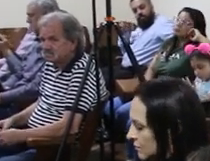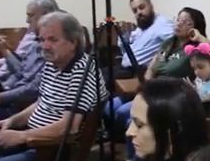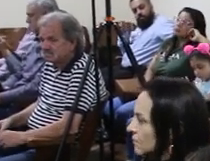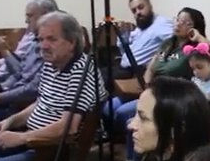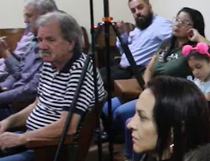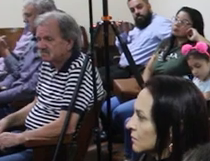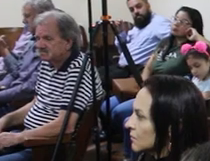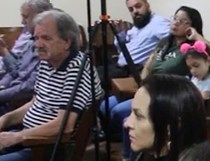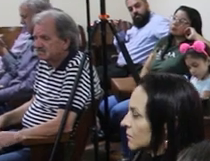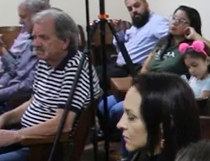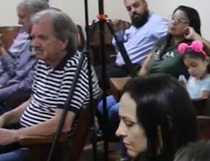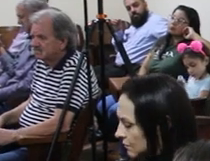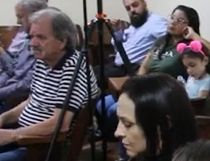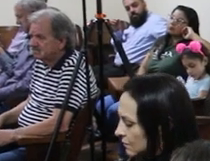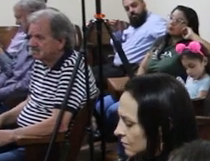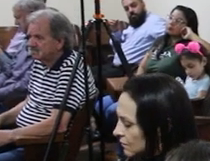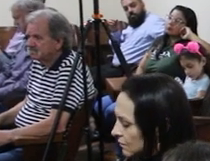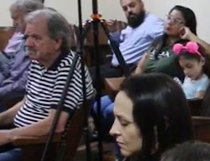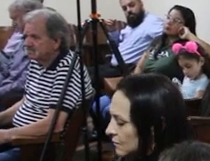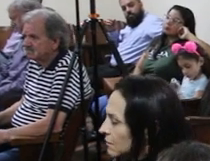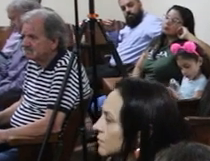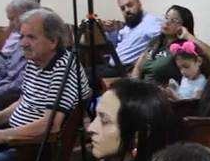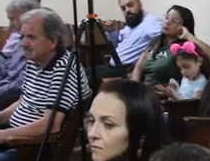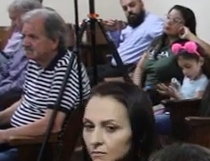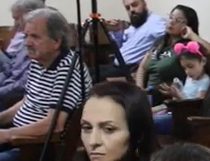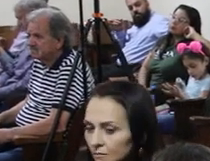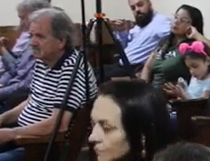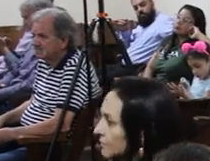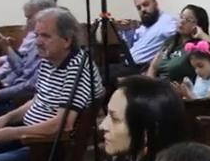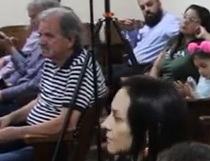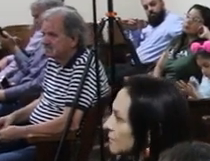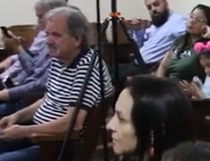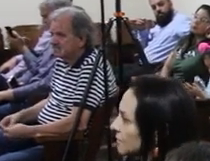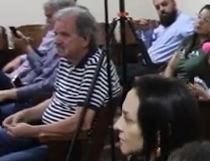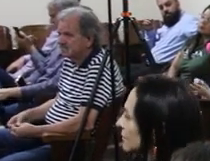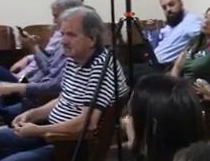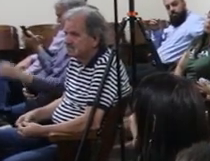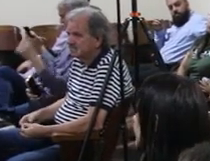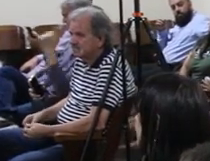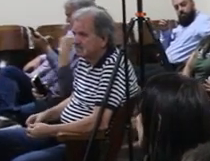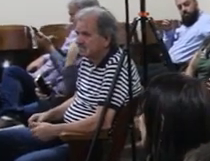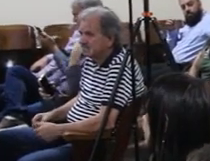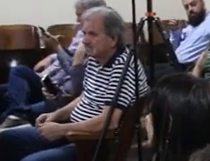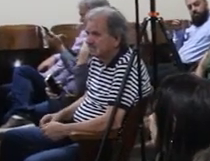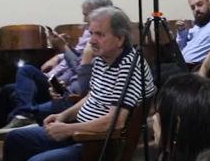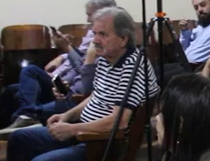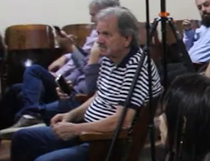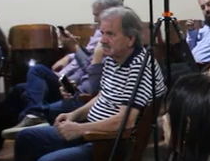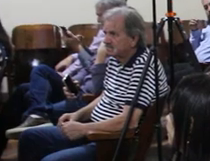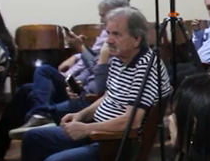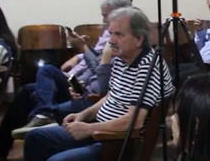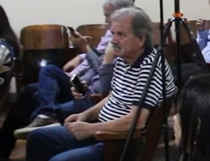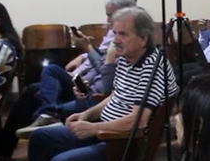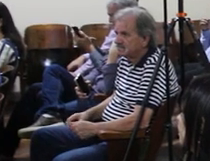inventado. Isso foi encontrado num trabalho que eu fiz ultimamente, e o último trabalho que eu fiz, e